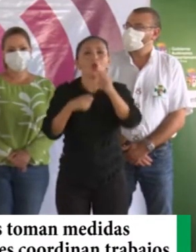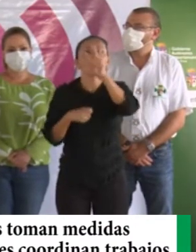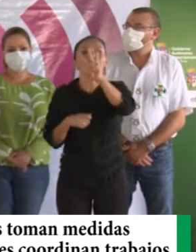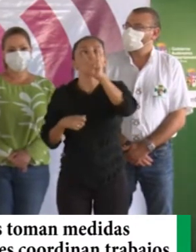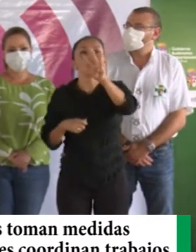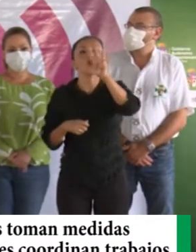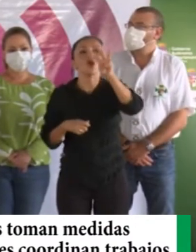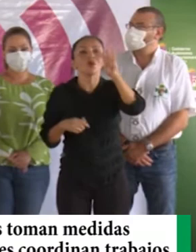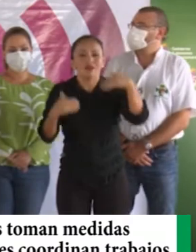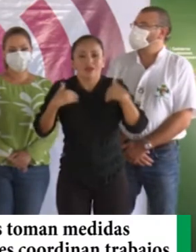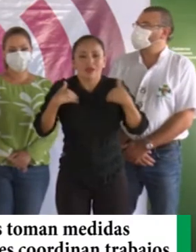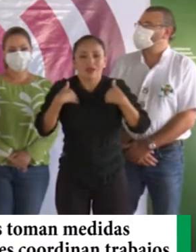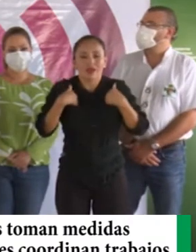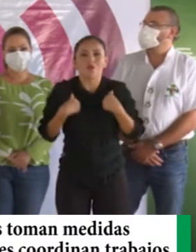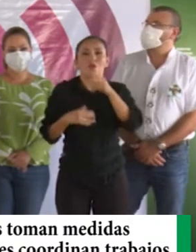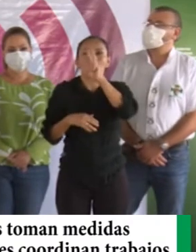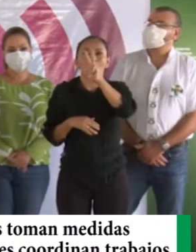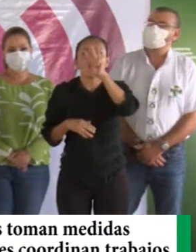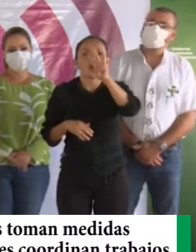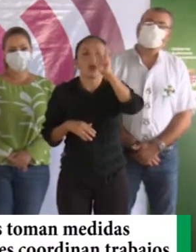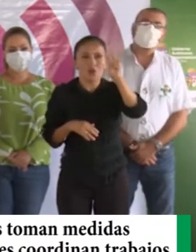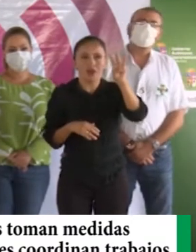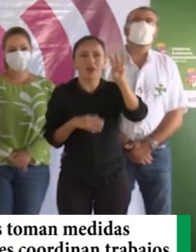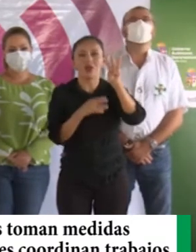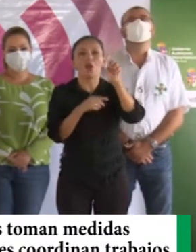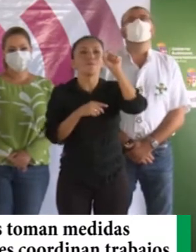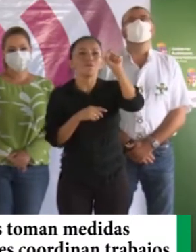web. Ya tenemos habilitado una página web,